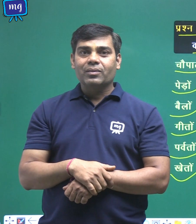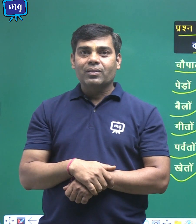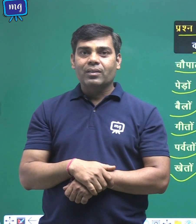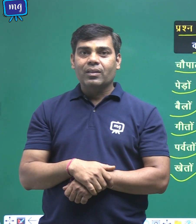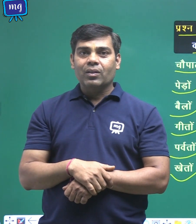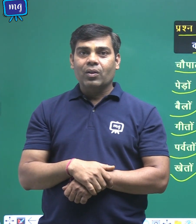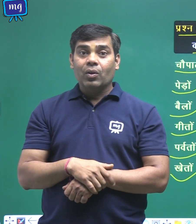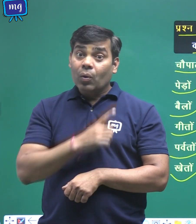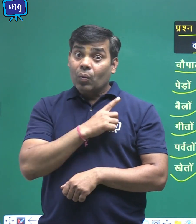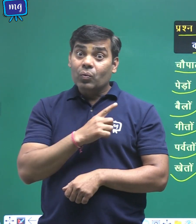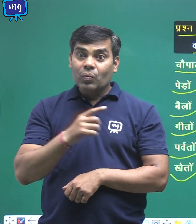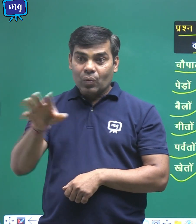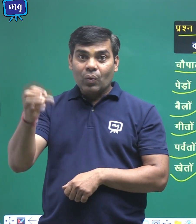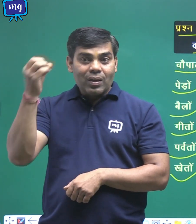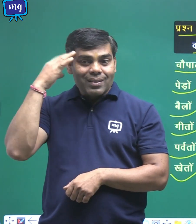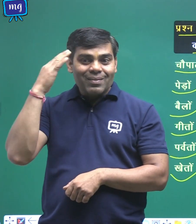उसको समझाया,